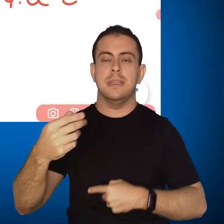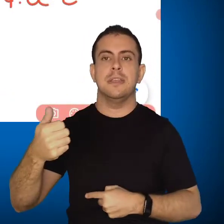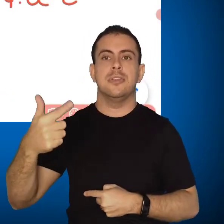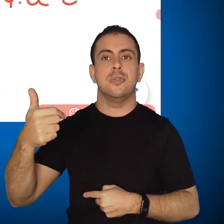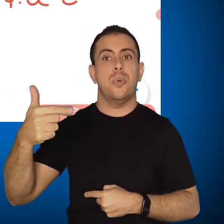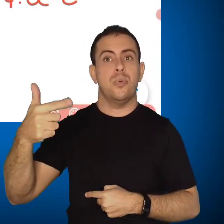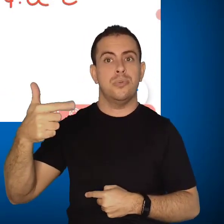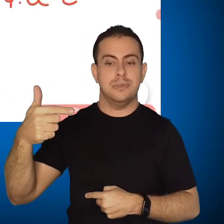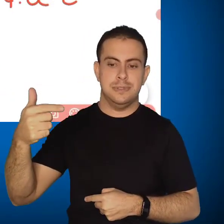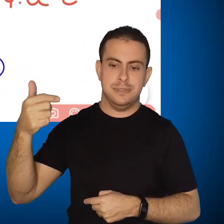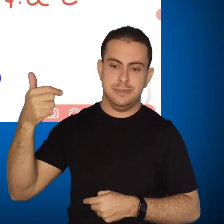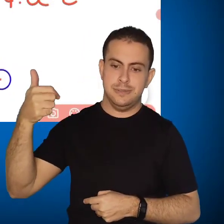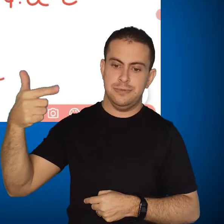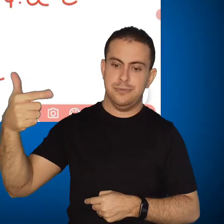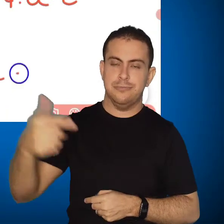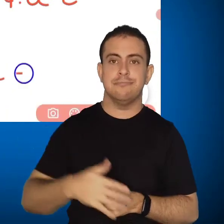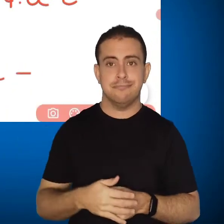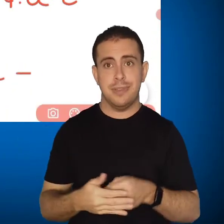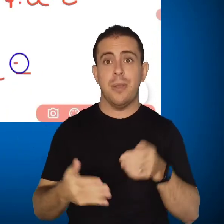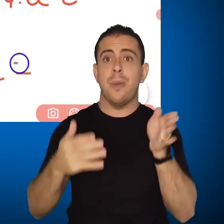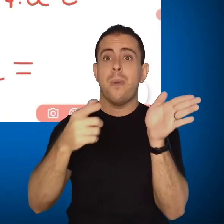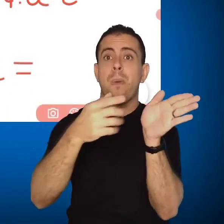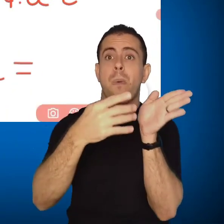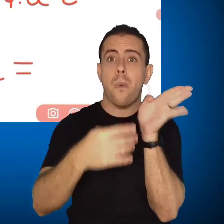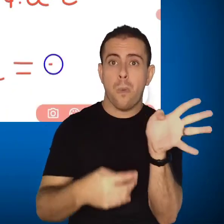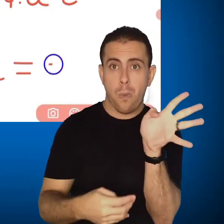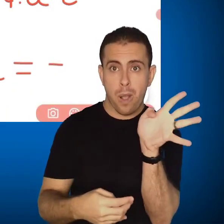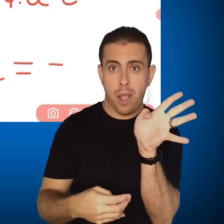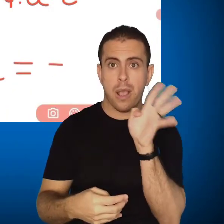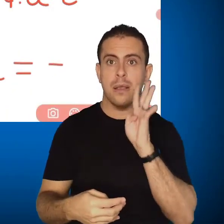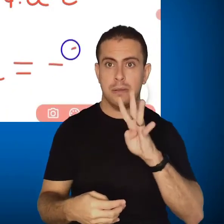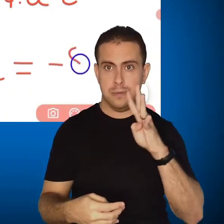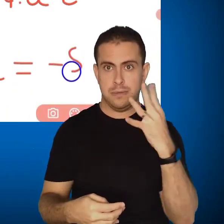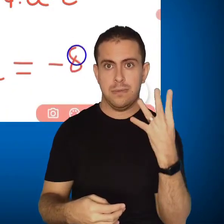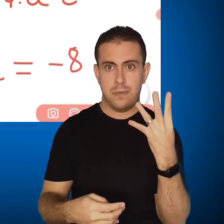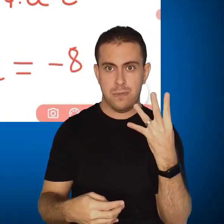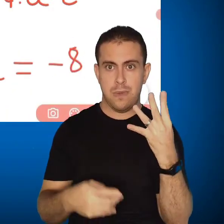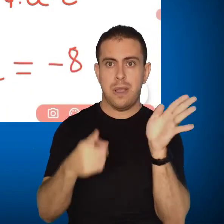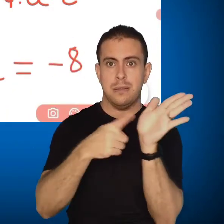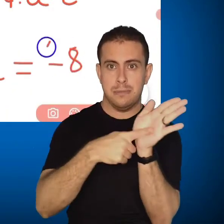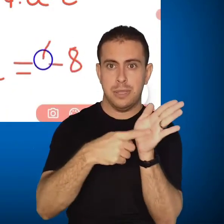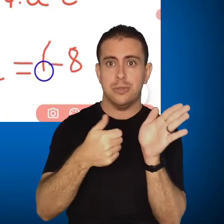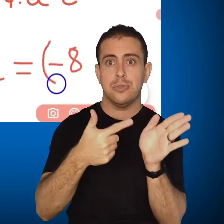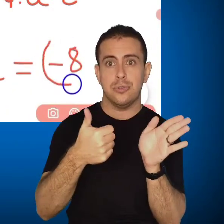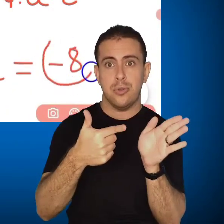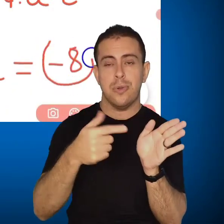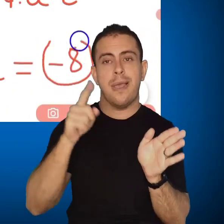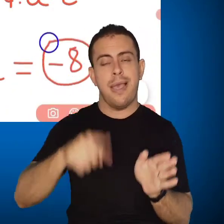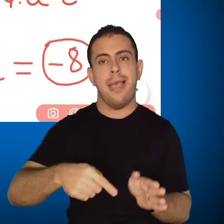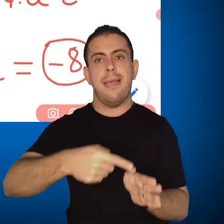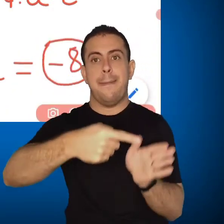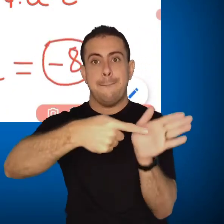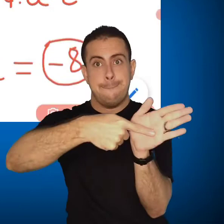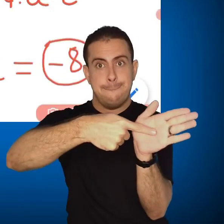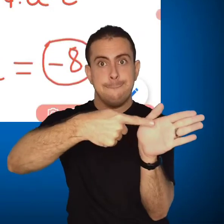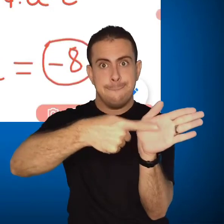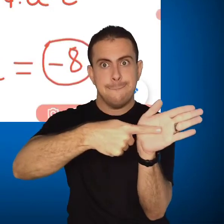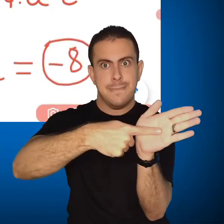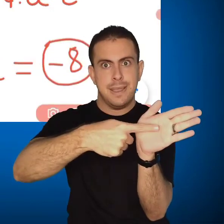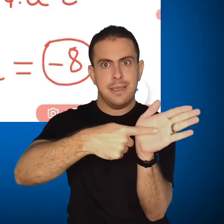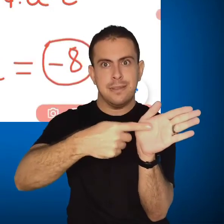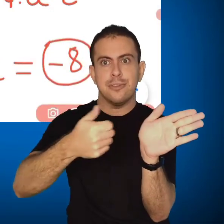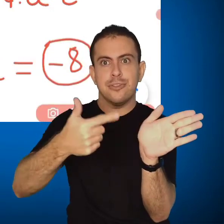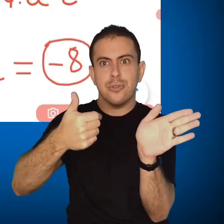vezes 1, 12. 4 menos 12, você sabe que dá menos 8, não é verdade? Repete o sinal do maior,